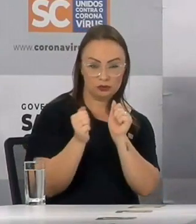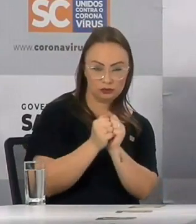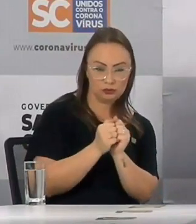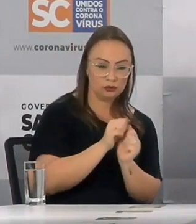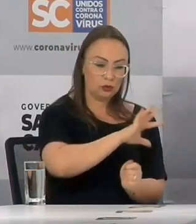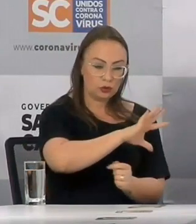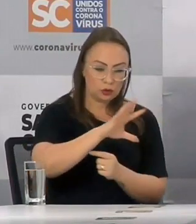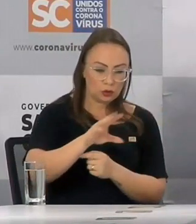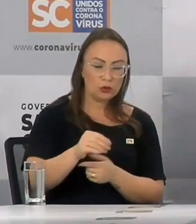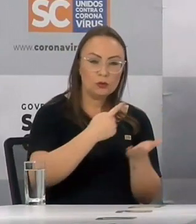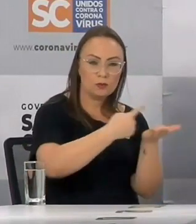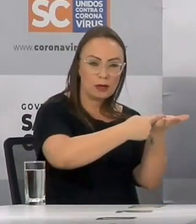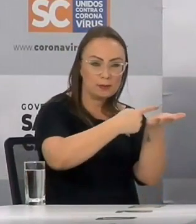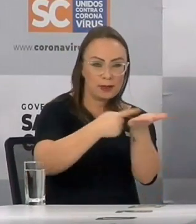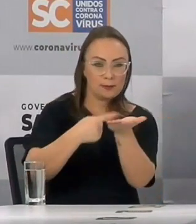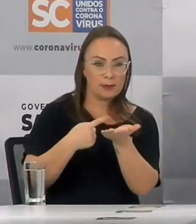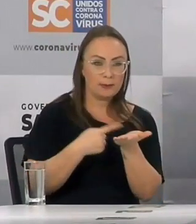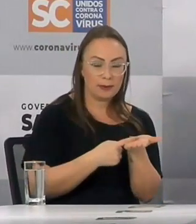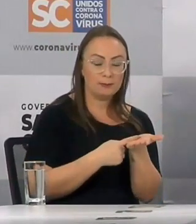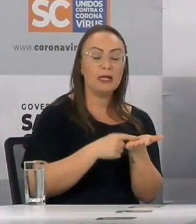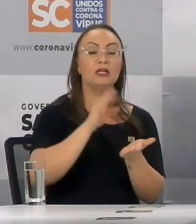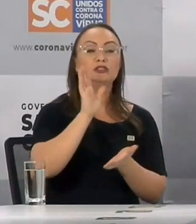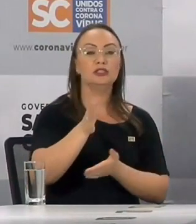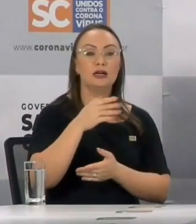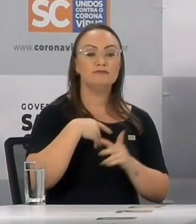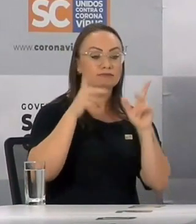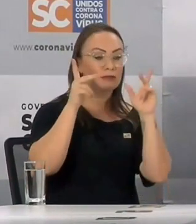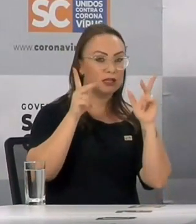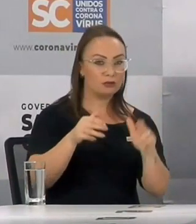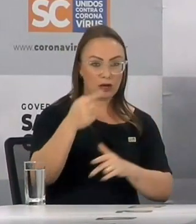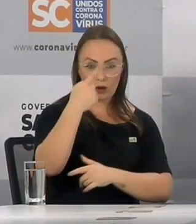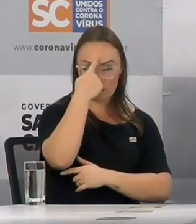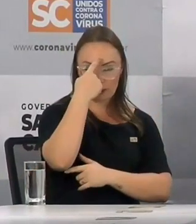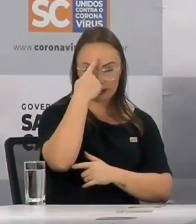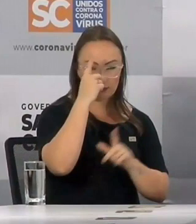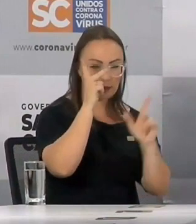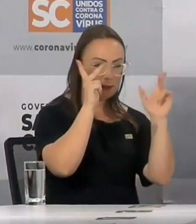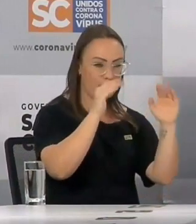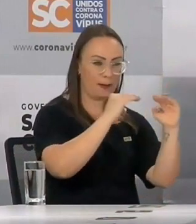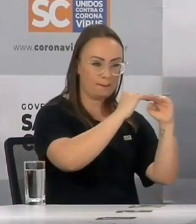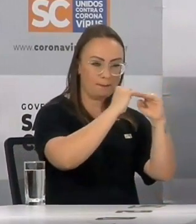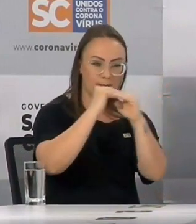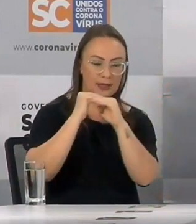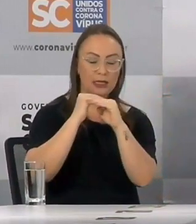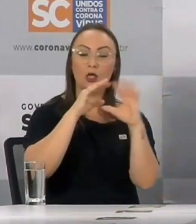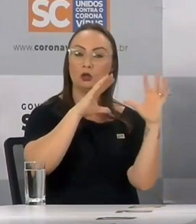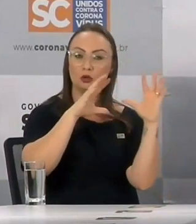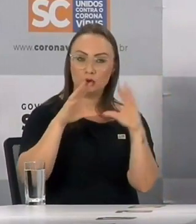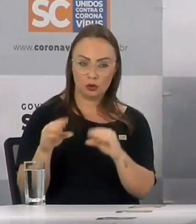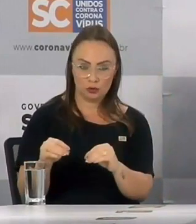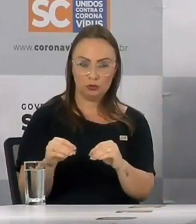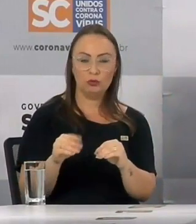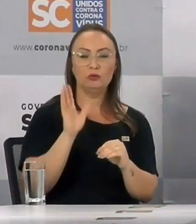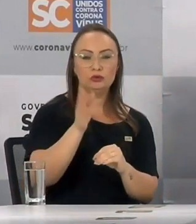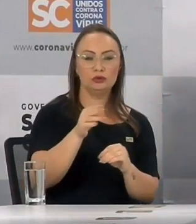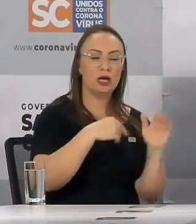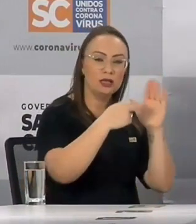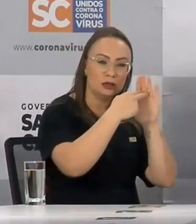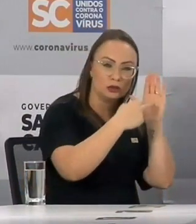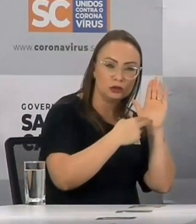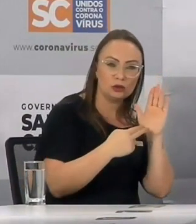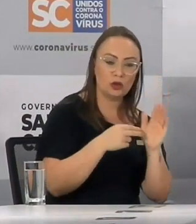contraponto quando a gente chega então num consenso da aplicabilidade prática daquelas normas e restrição normas sanitárias